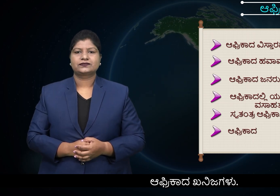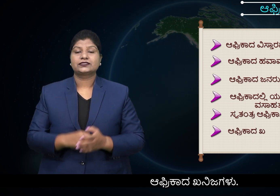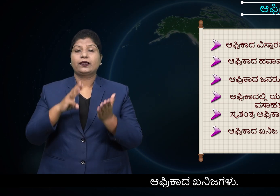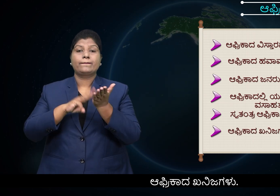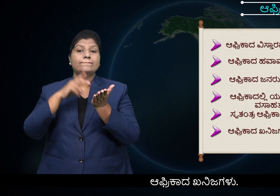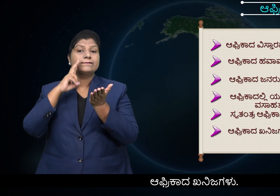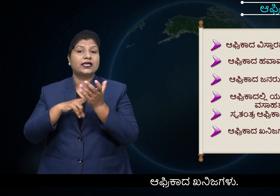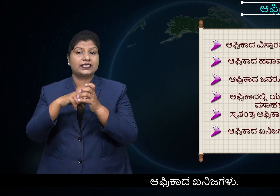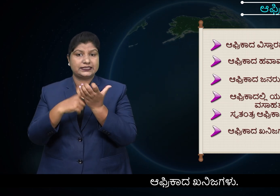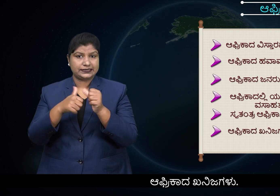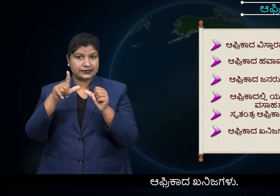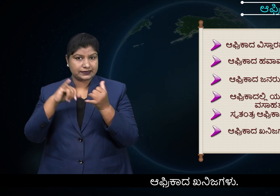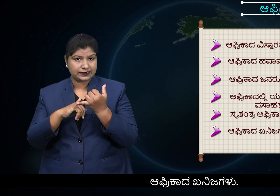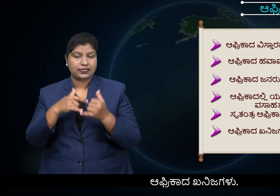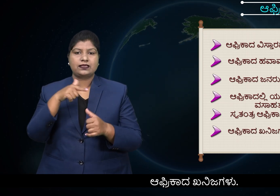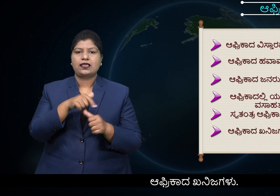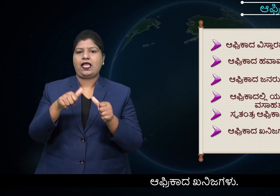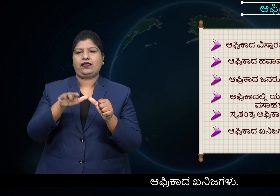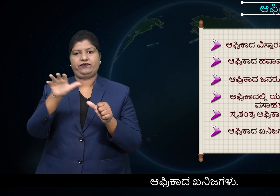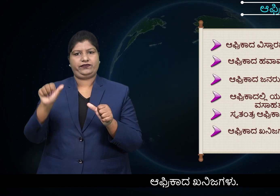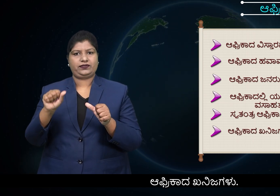ಆಫ್ರಿಕಾದ ಖನಿಜಗಳು.